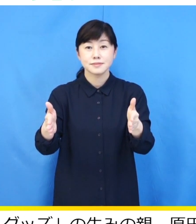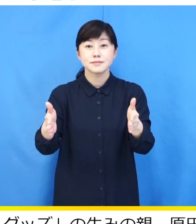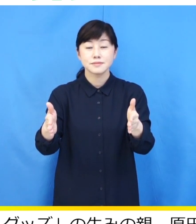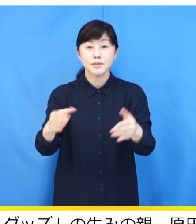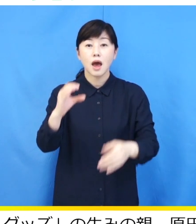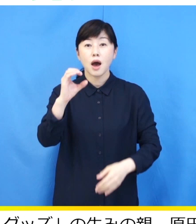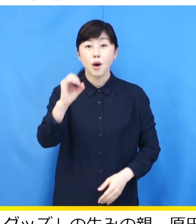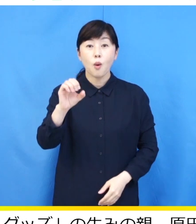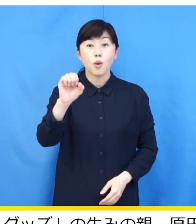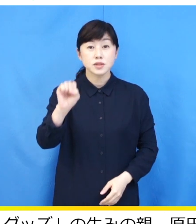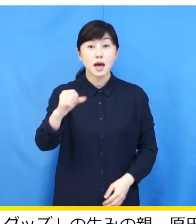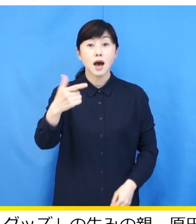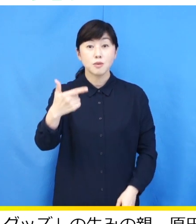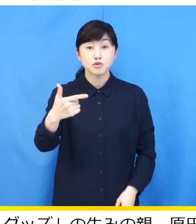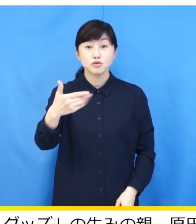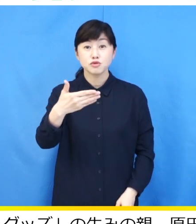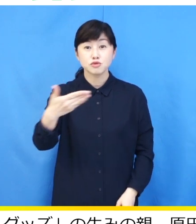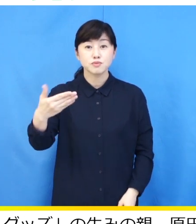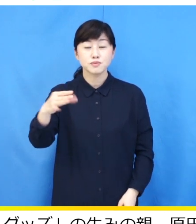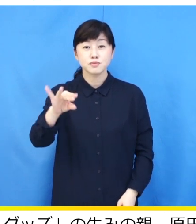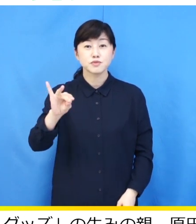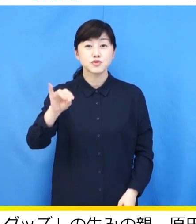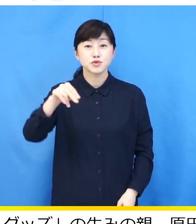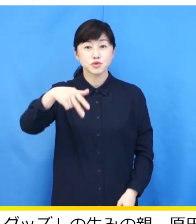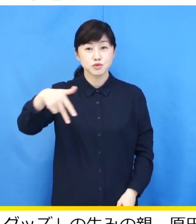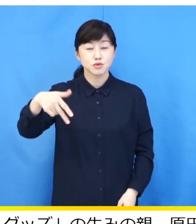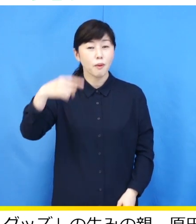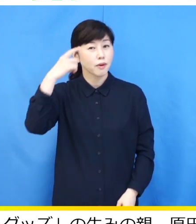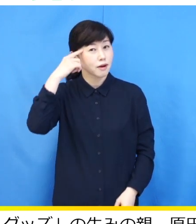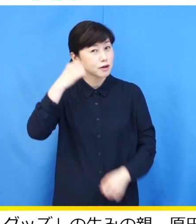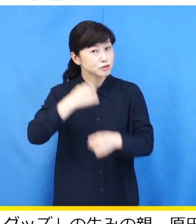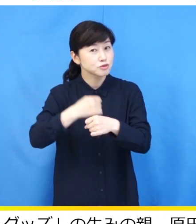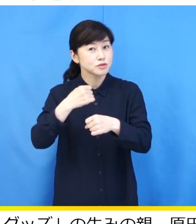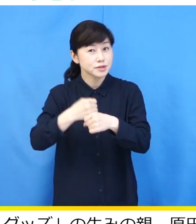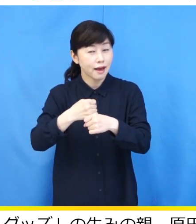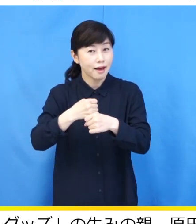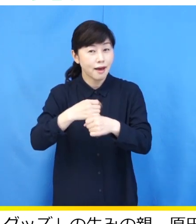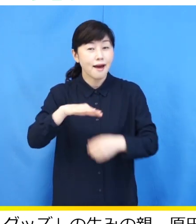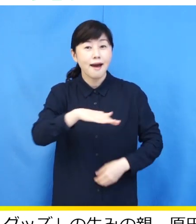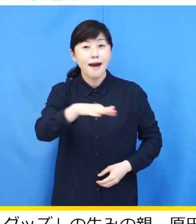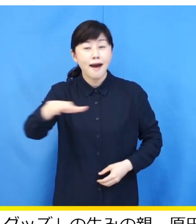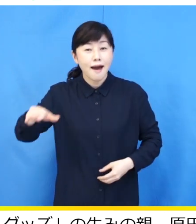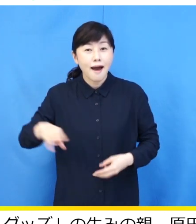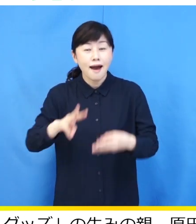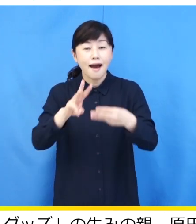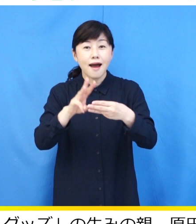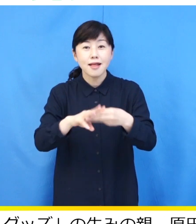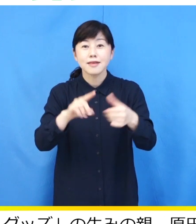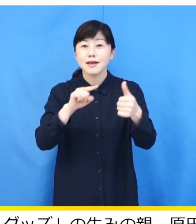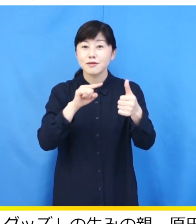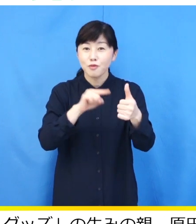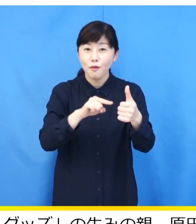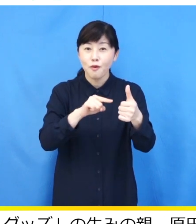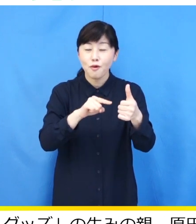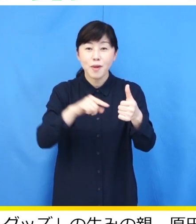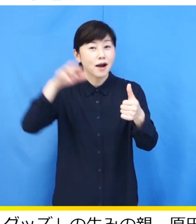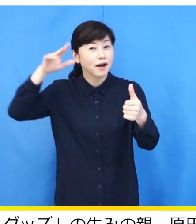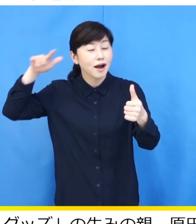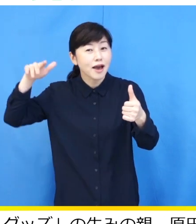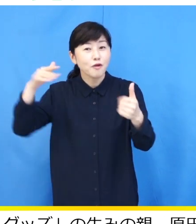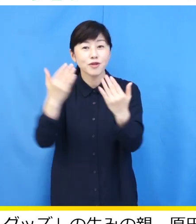osamu goods の生みの親原田長女の回顧展です広告